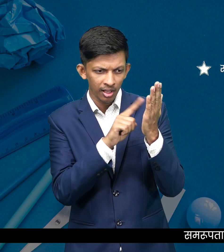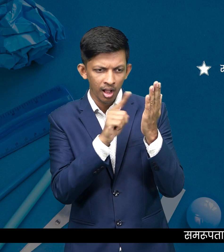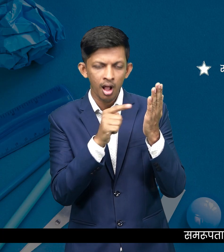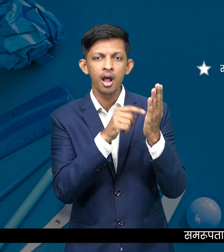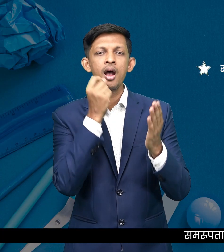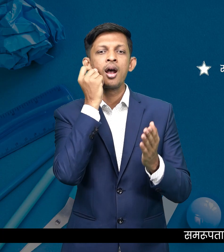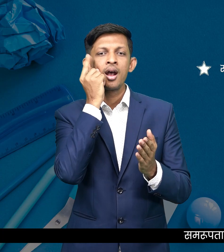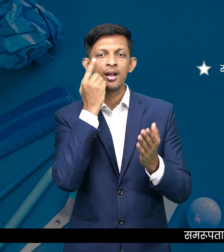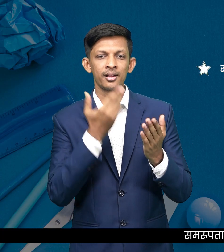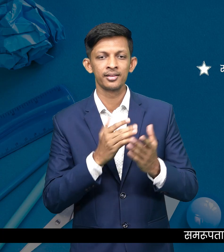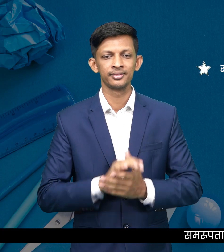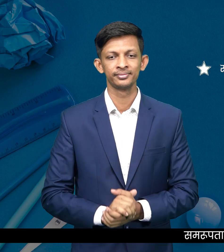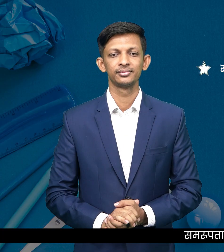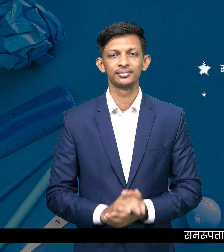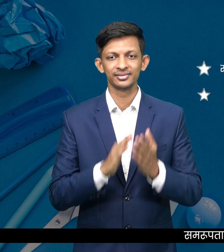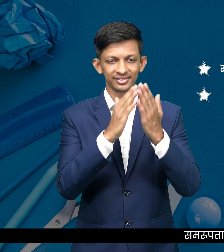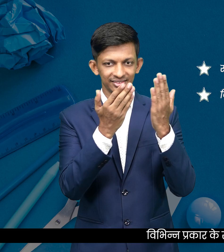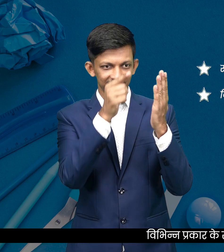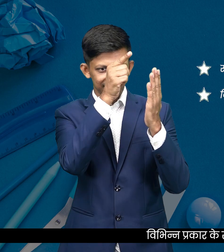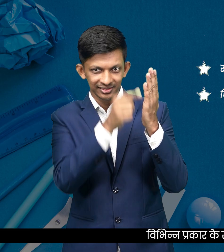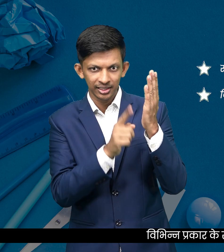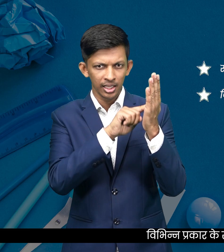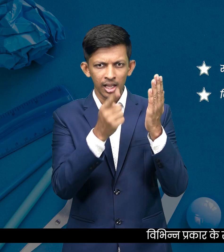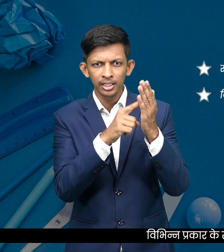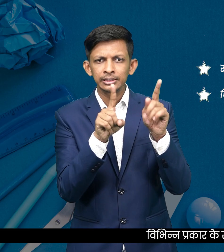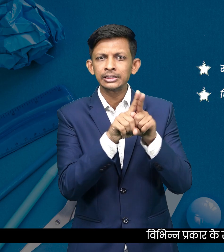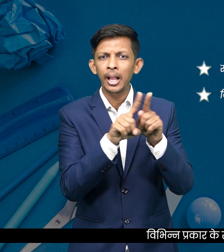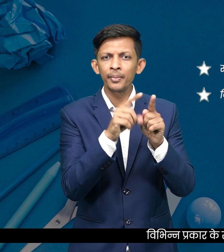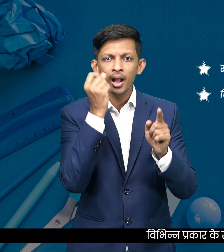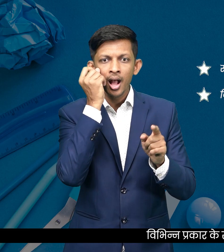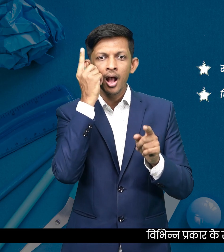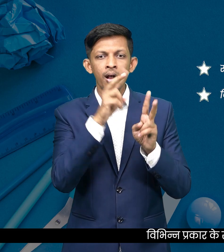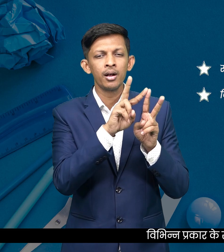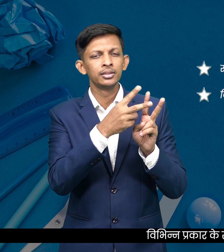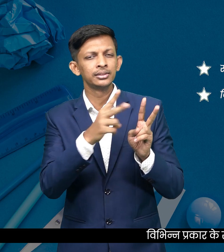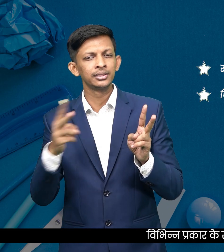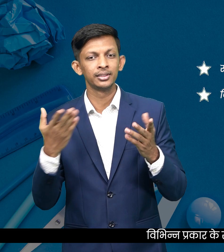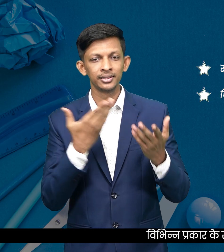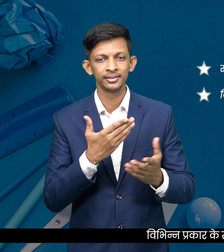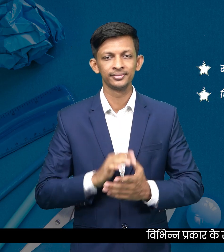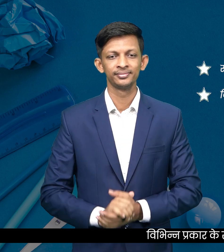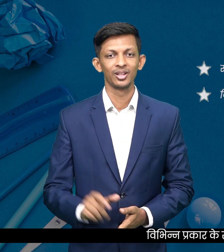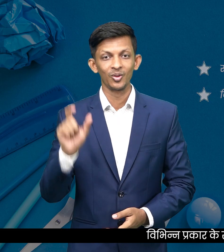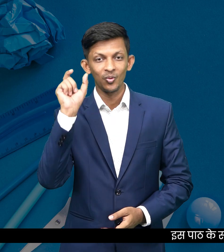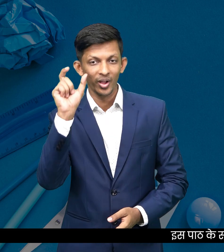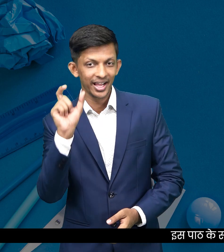समरूपता को समझें। विभिन्न प्रकार के समरूपता को समझें। इस पाठ